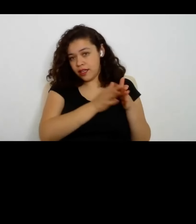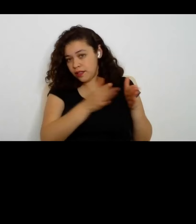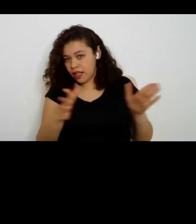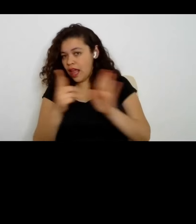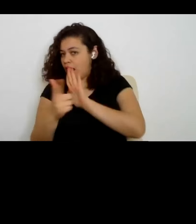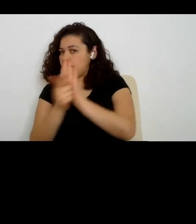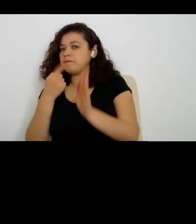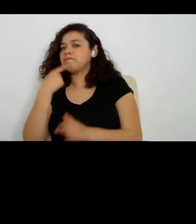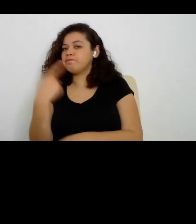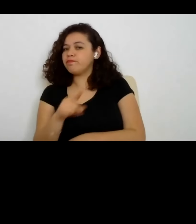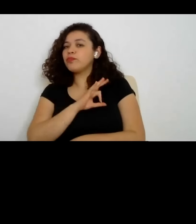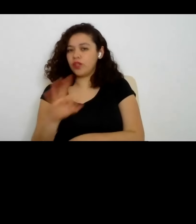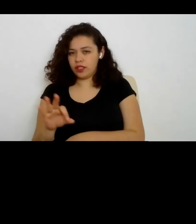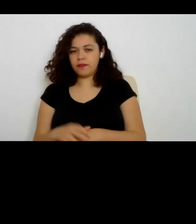legales.